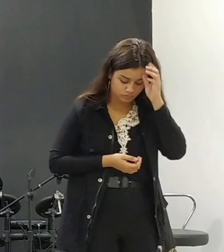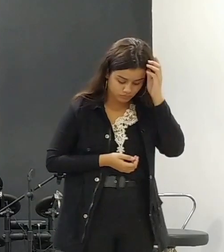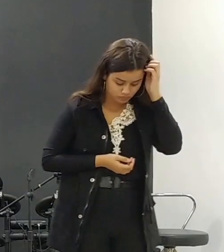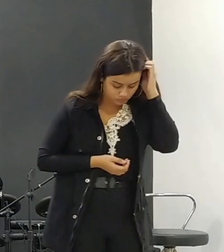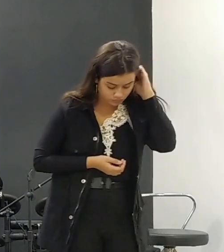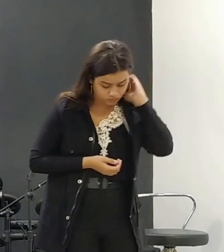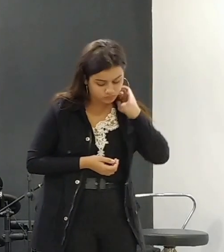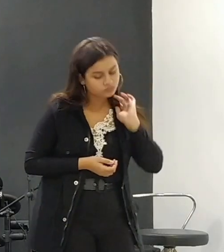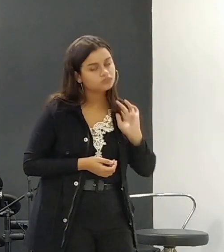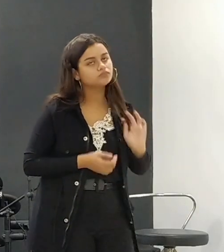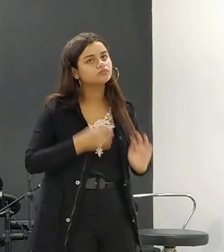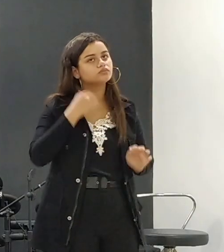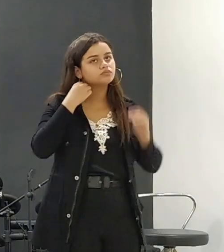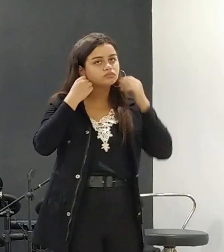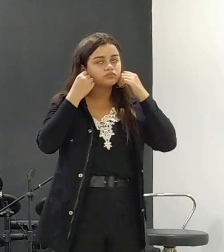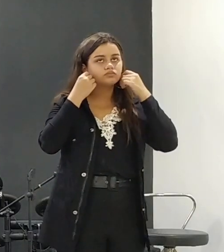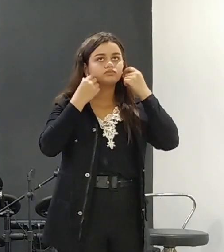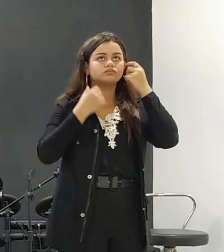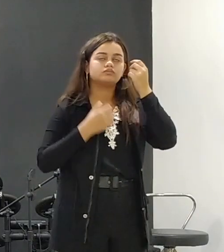Versículo 15.